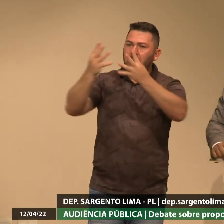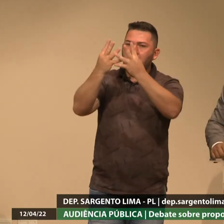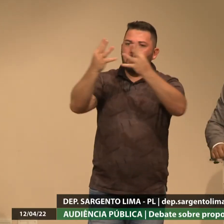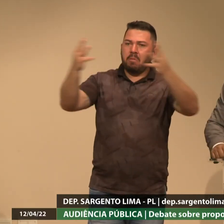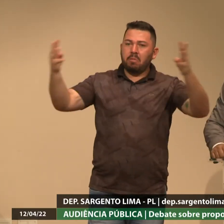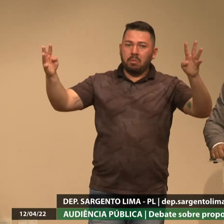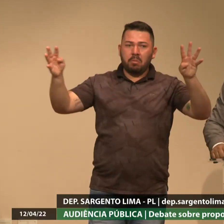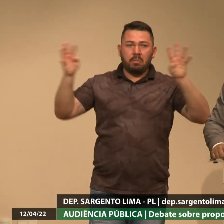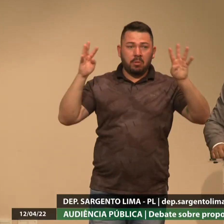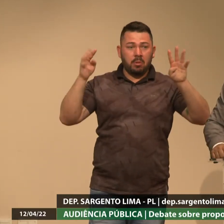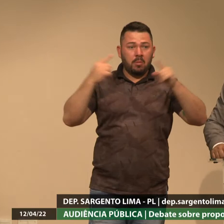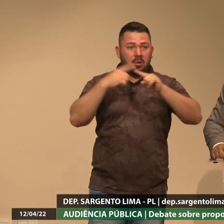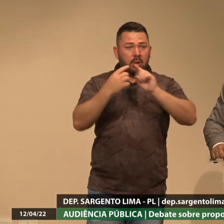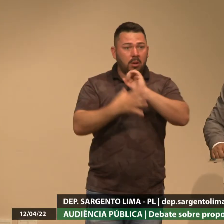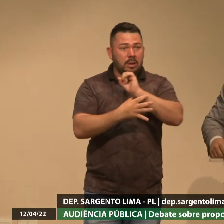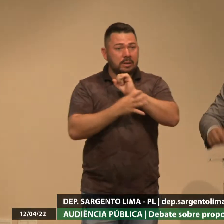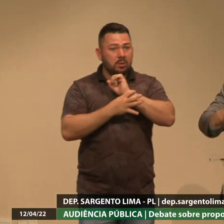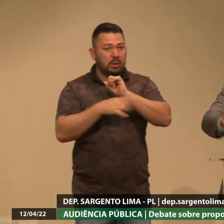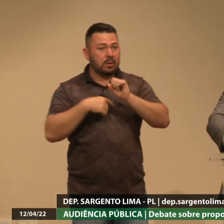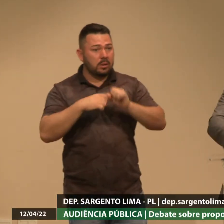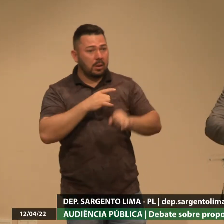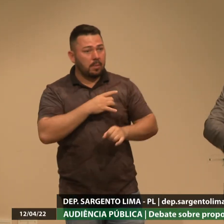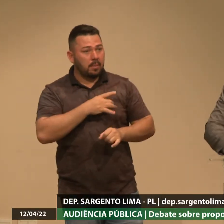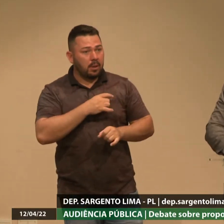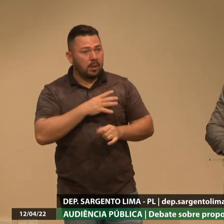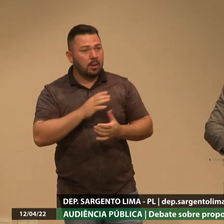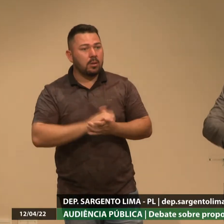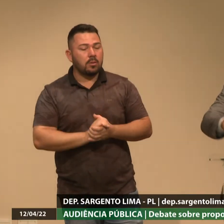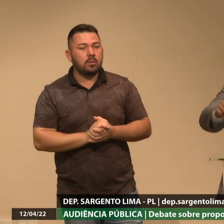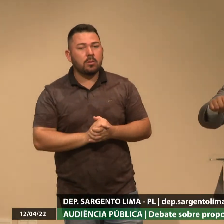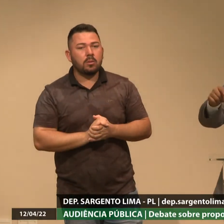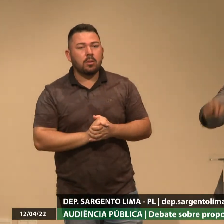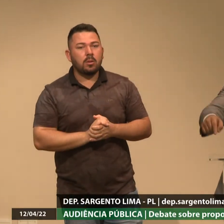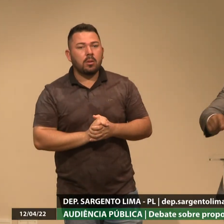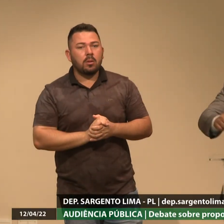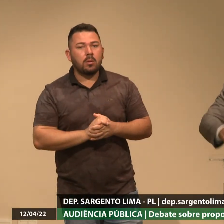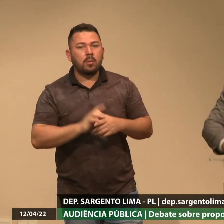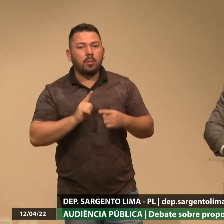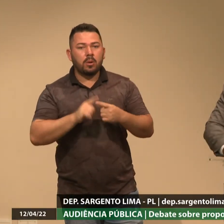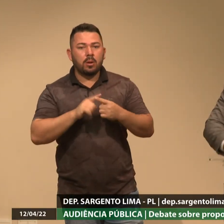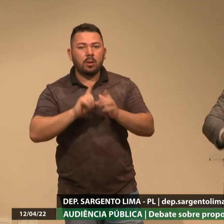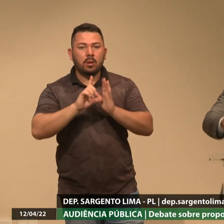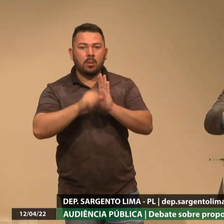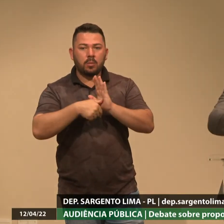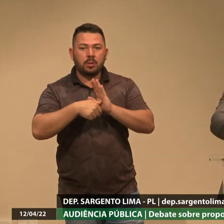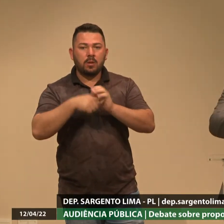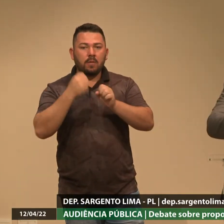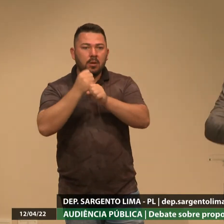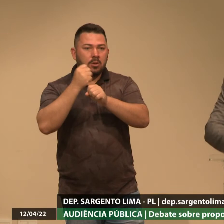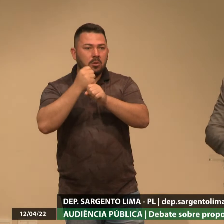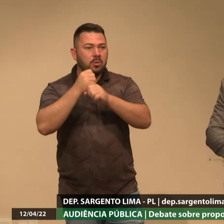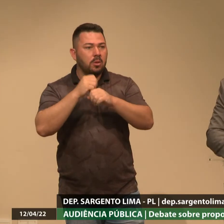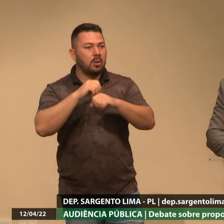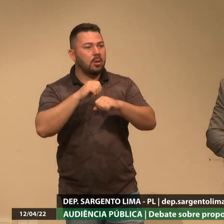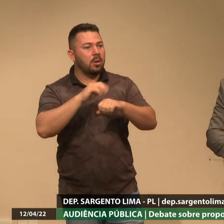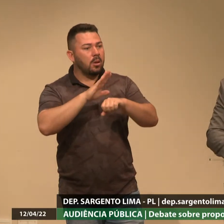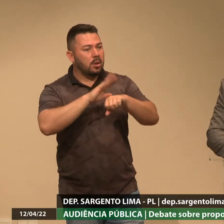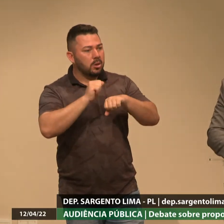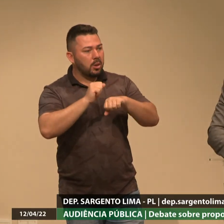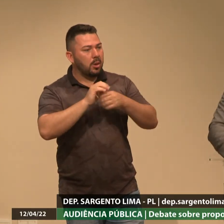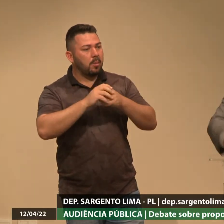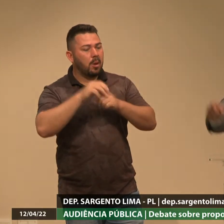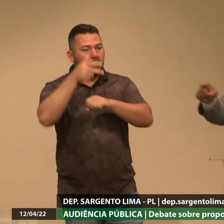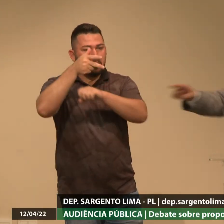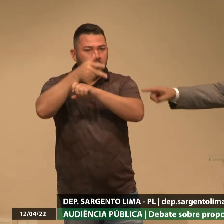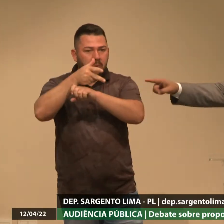arame farpado enrolado o primeiro ele faz isso depois ele vai construir um galpão dele depois ele contrata uma empresa de